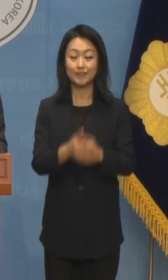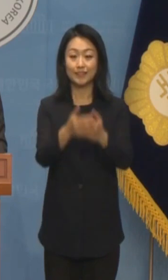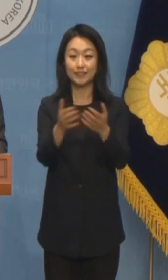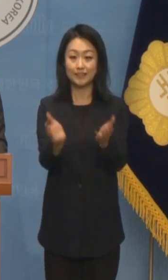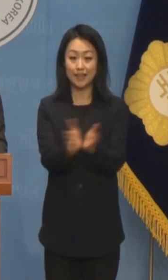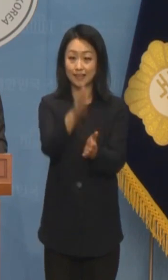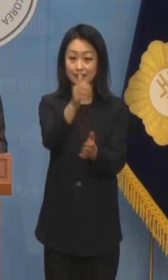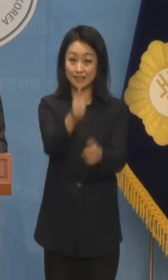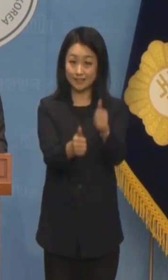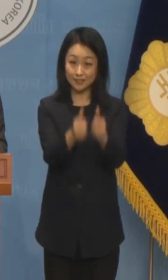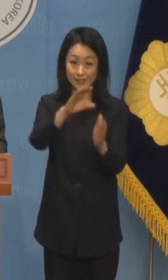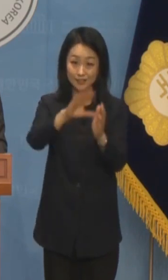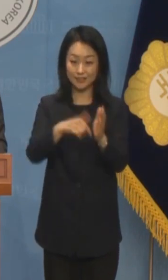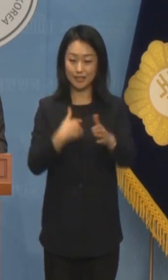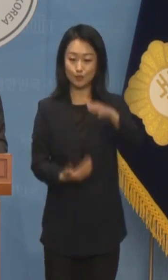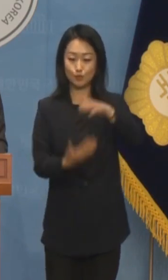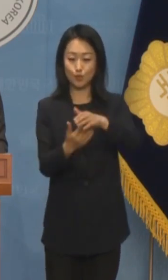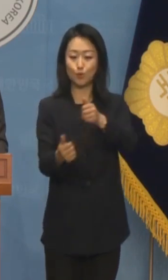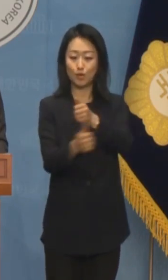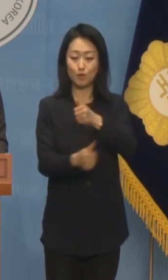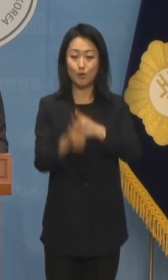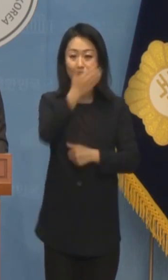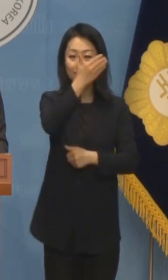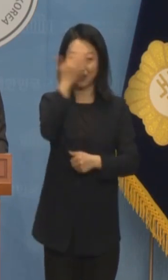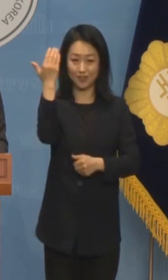최고위원으로 출마를 선언합니다.